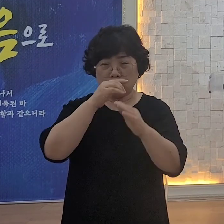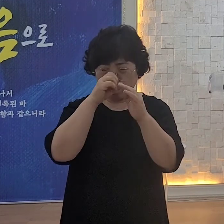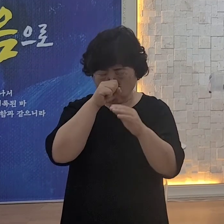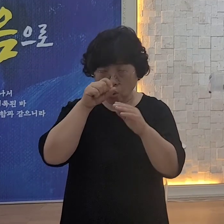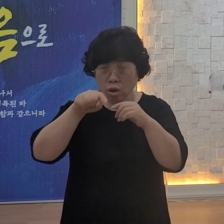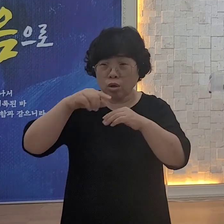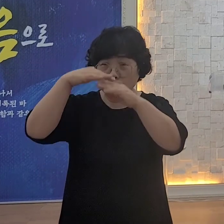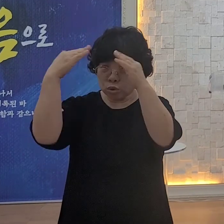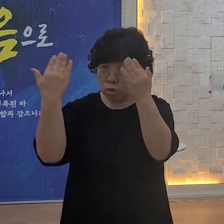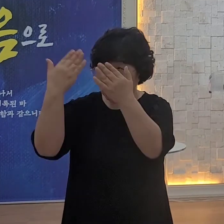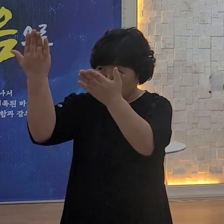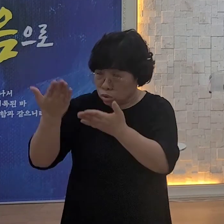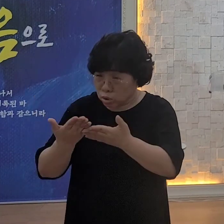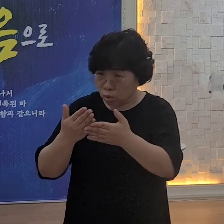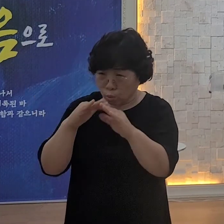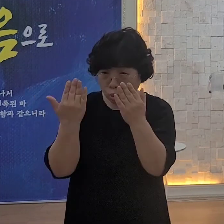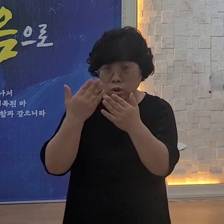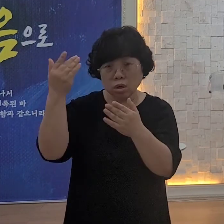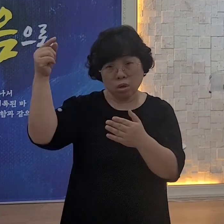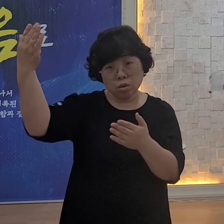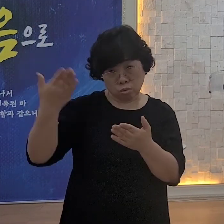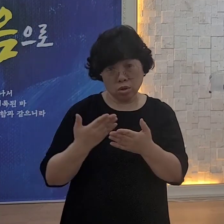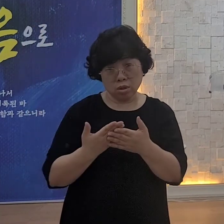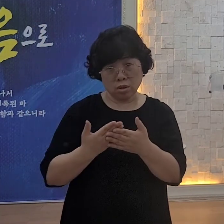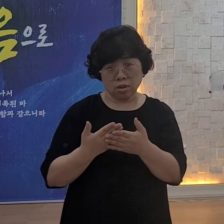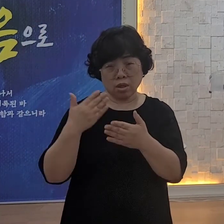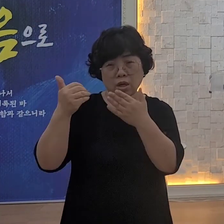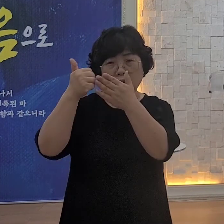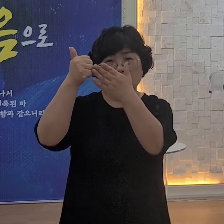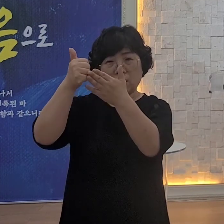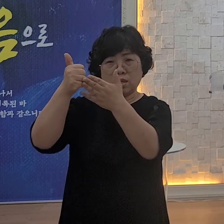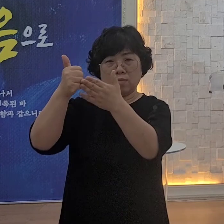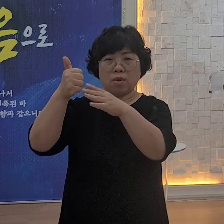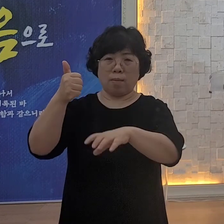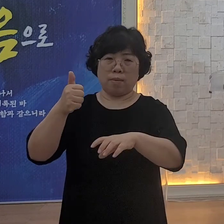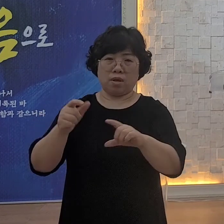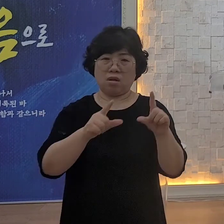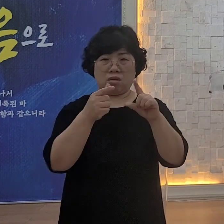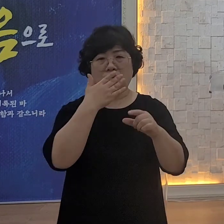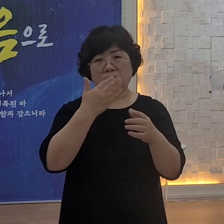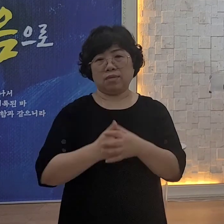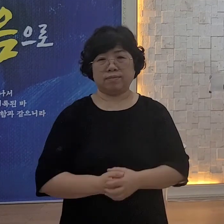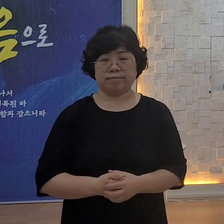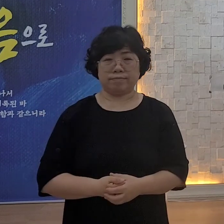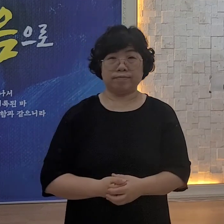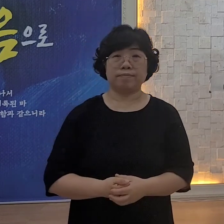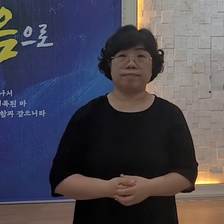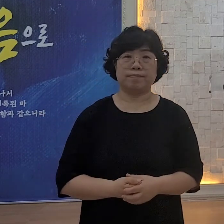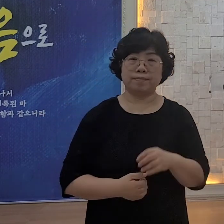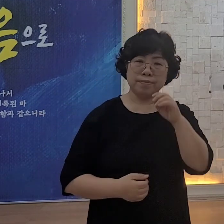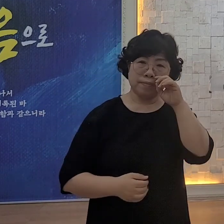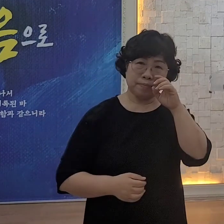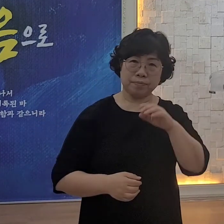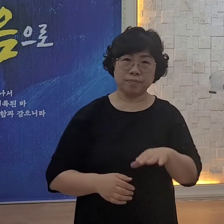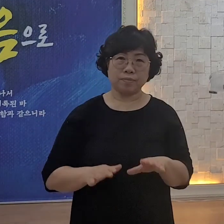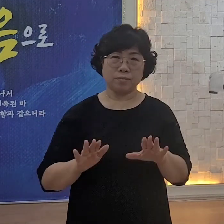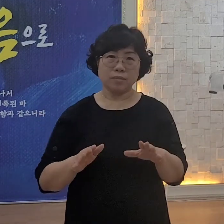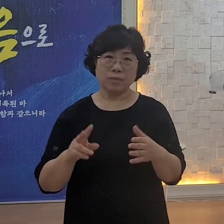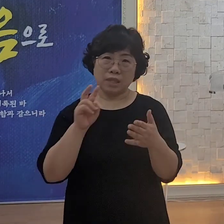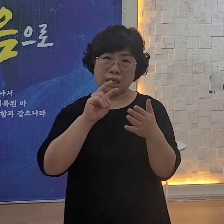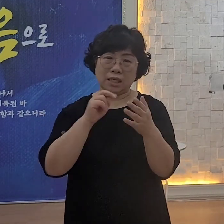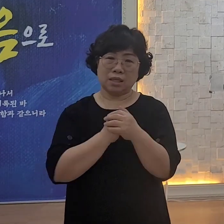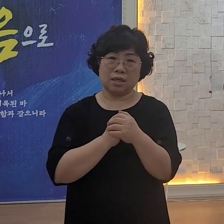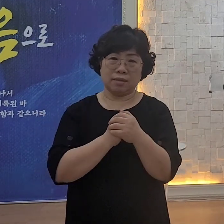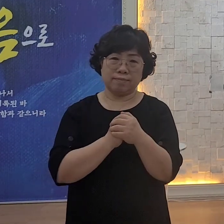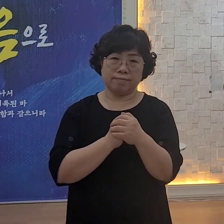형언할 수 없고. 야, 이 찬양 제가 어제도 많이 불렀는데 정말 오늘 이 말씀과